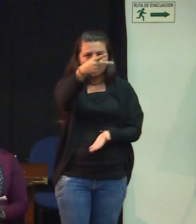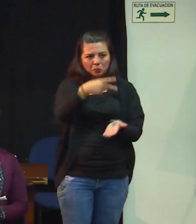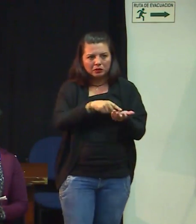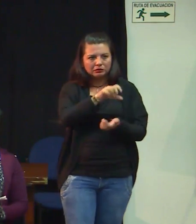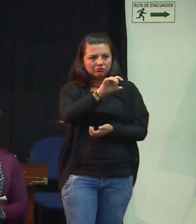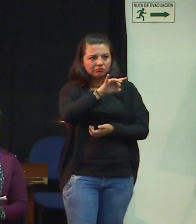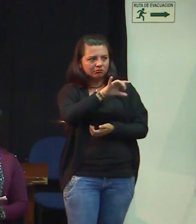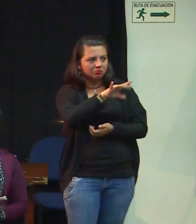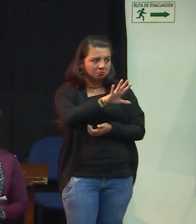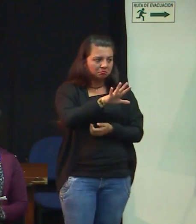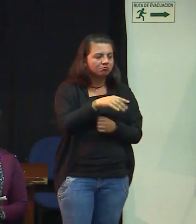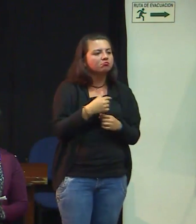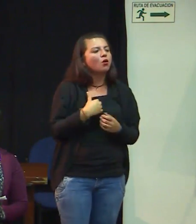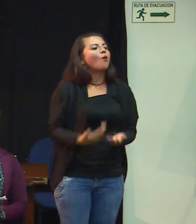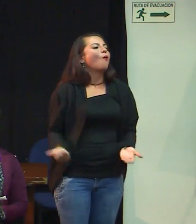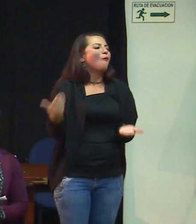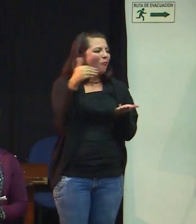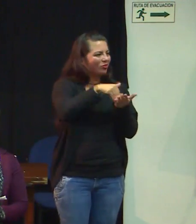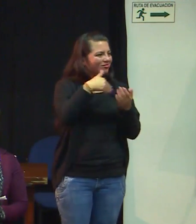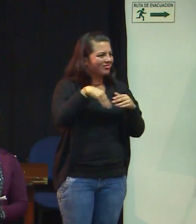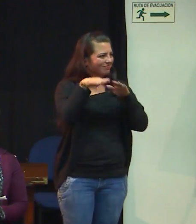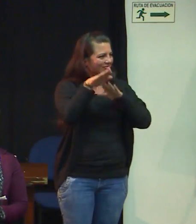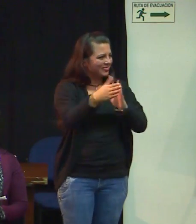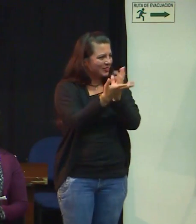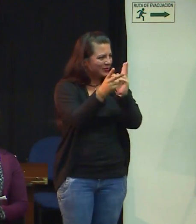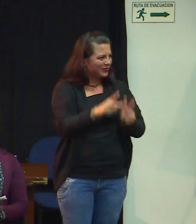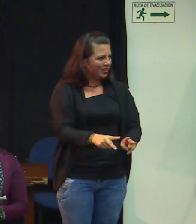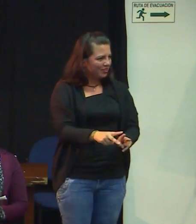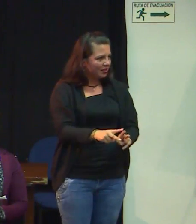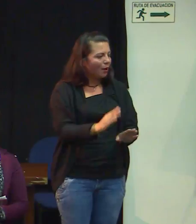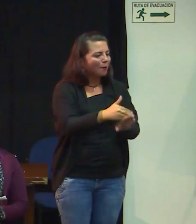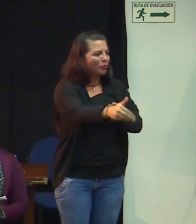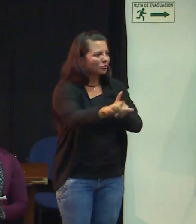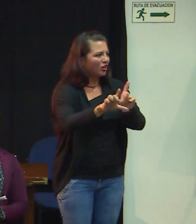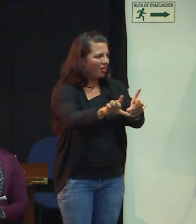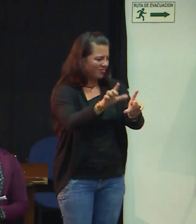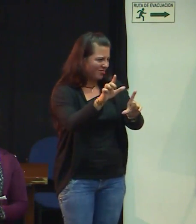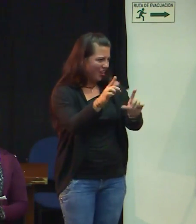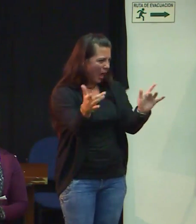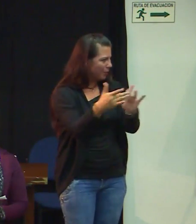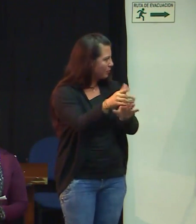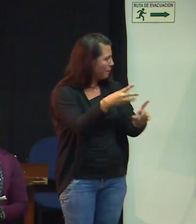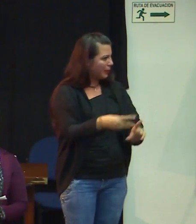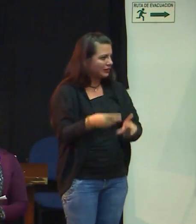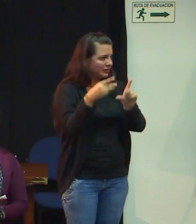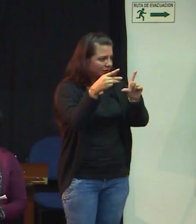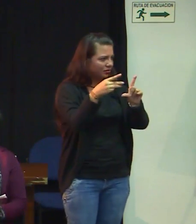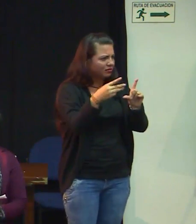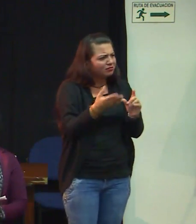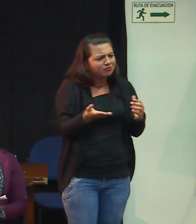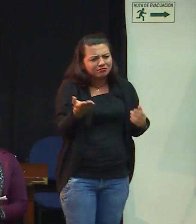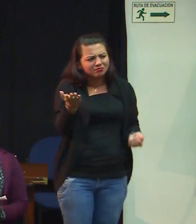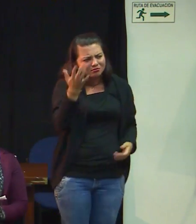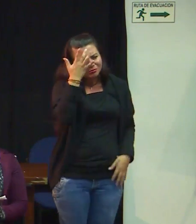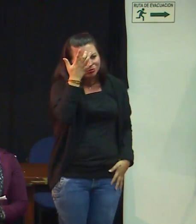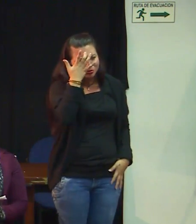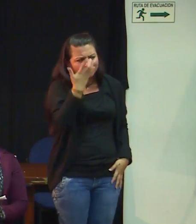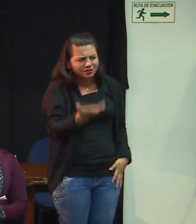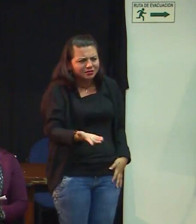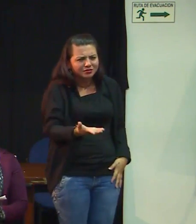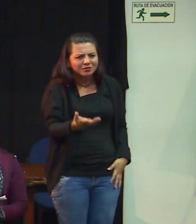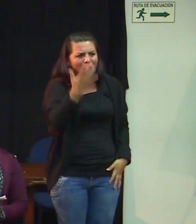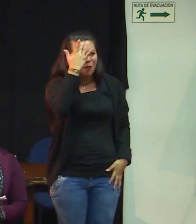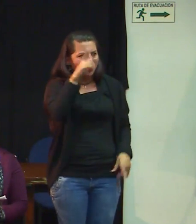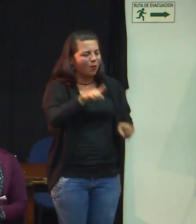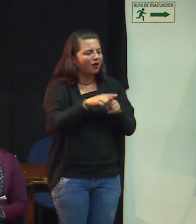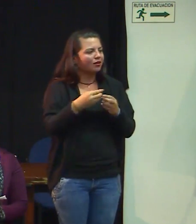2015, me vuelvo y me lanzo como representante estudiantil de posgrado ya en la maestría. ¿Y por qué realizamos eso? ¿Y por qué hablo